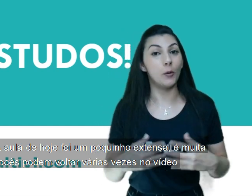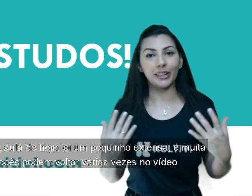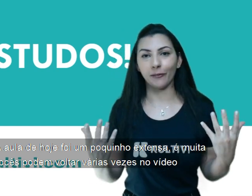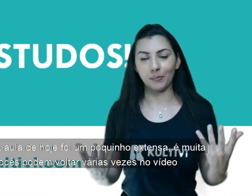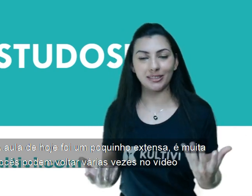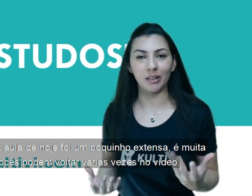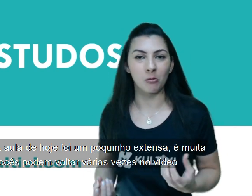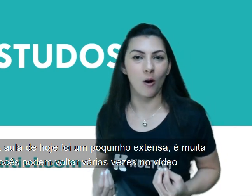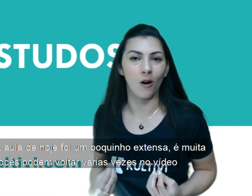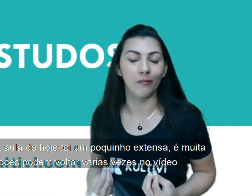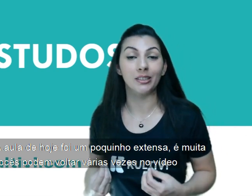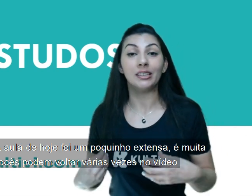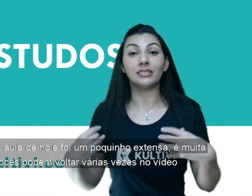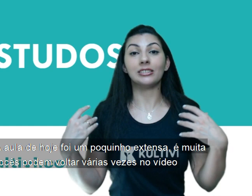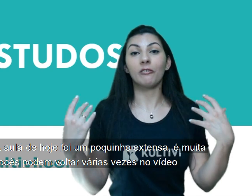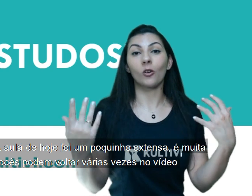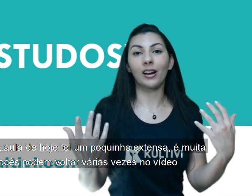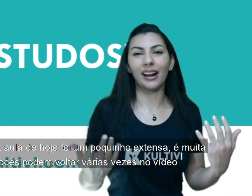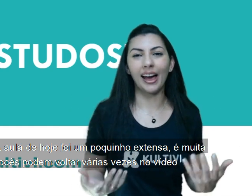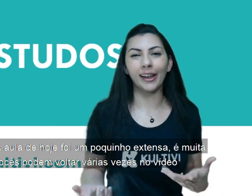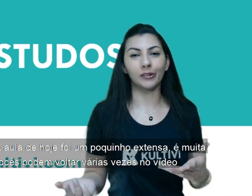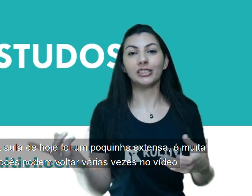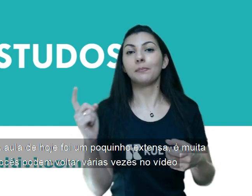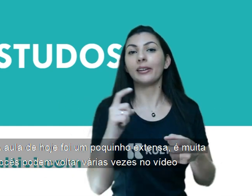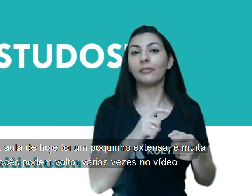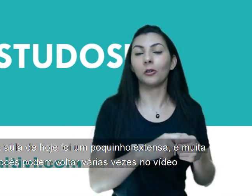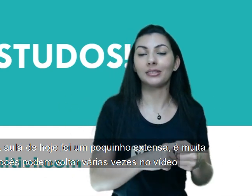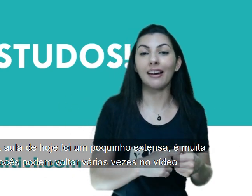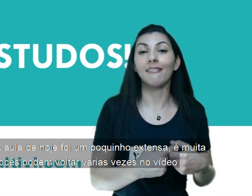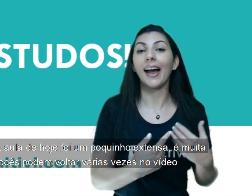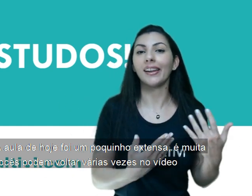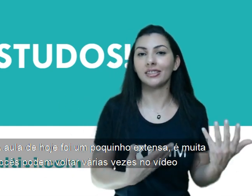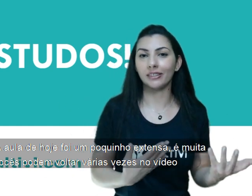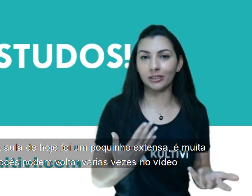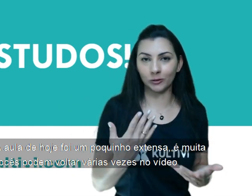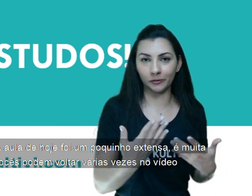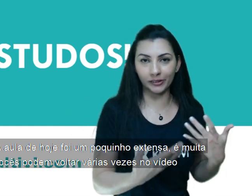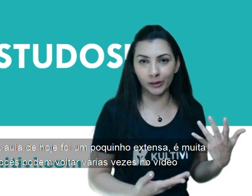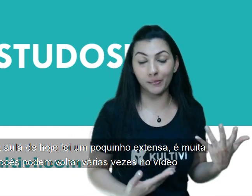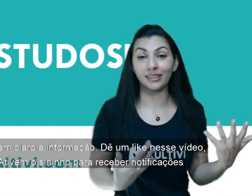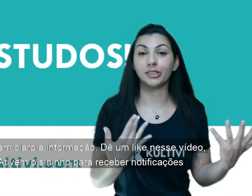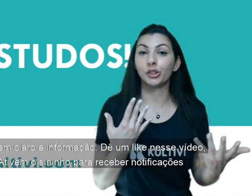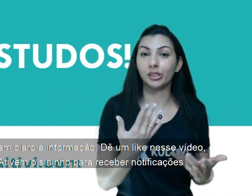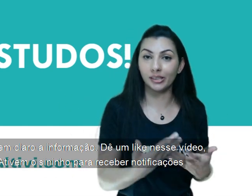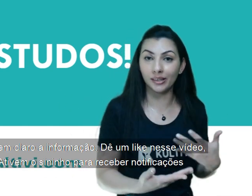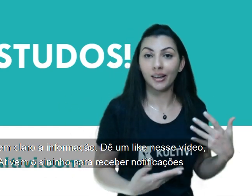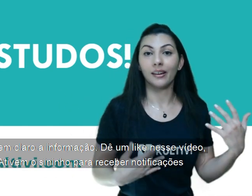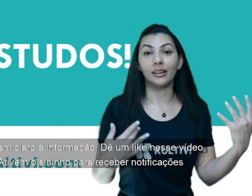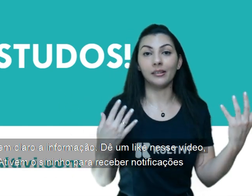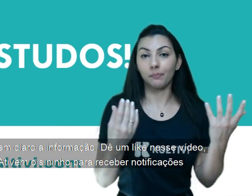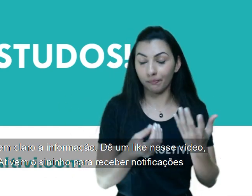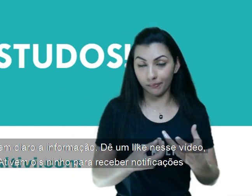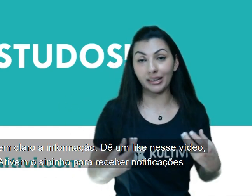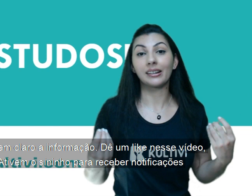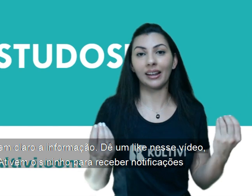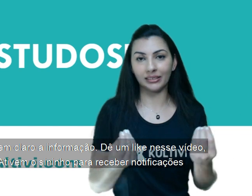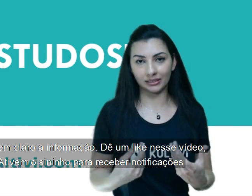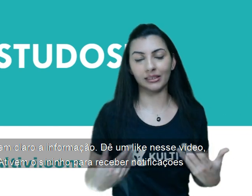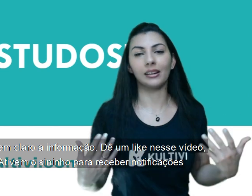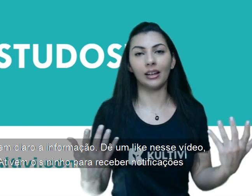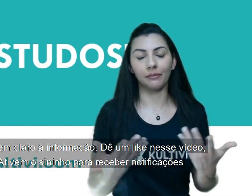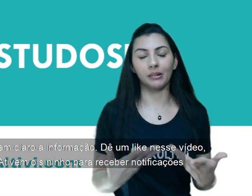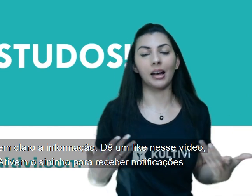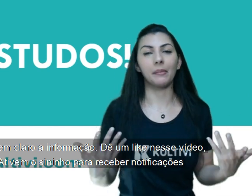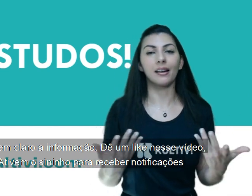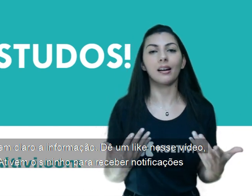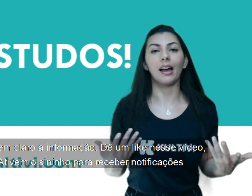é muita informação nova. Se não ficou claro, vocês podem voltar várias vezes no vídeo para assistir e para